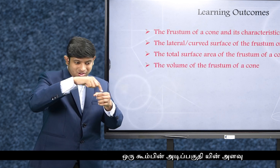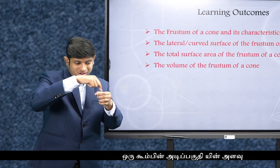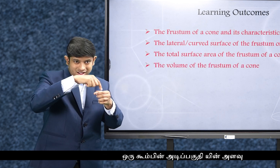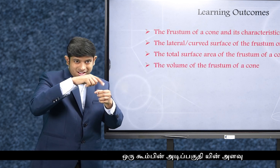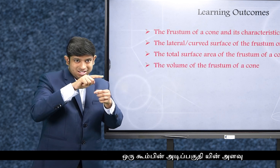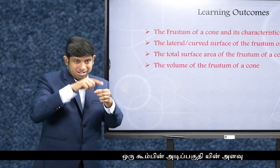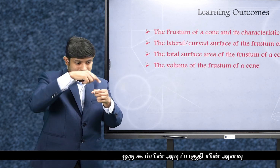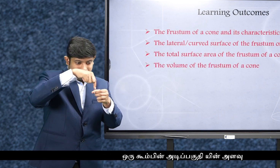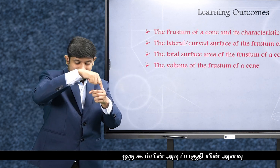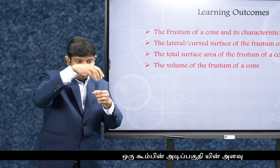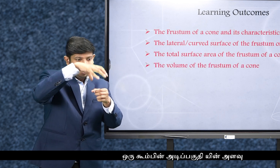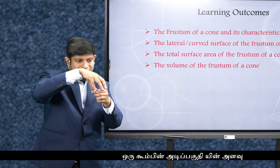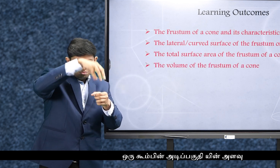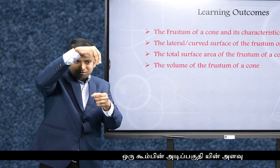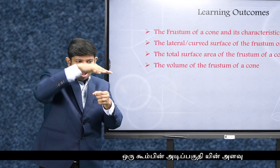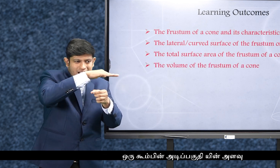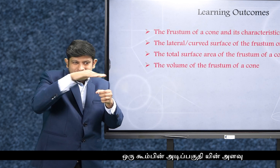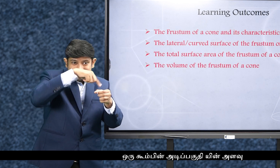ஒரு கூம்பின் அடிகண்டமின் அளவு.